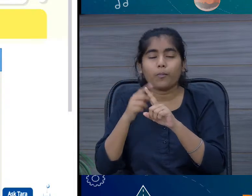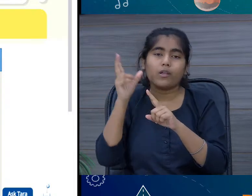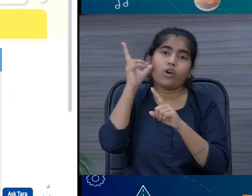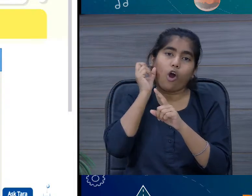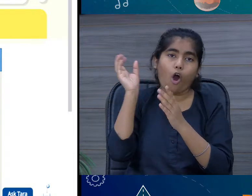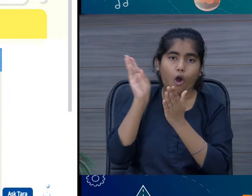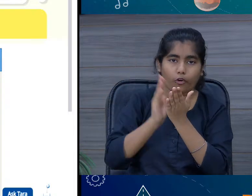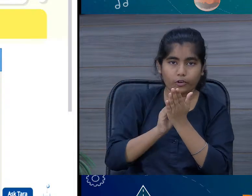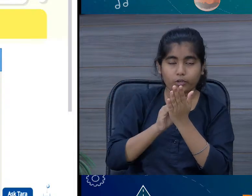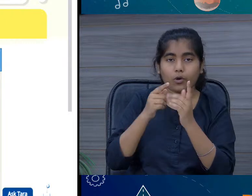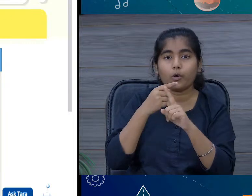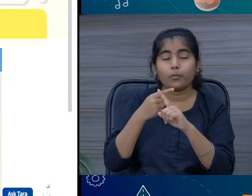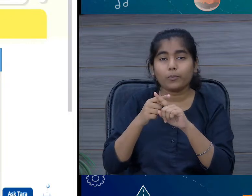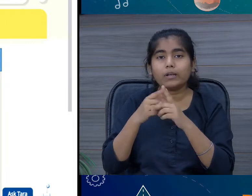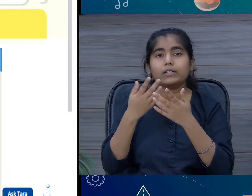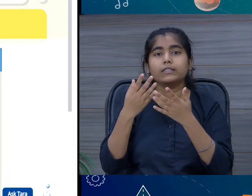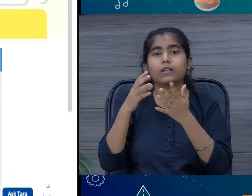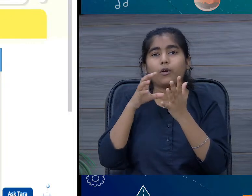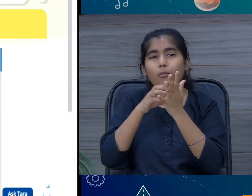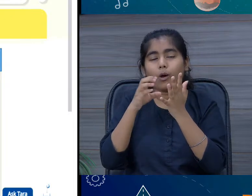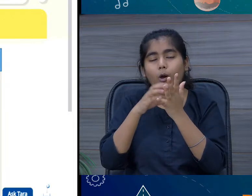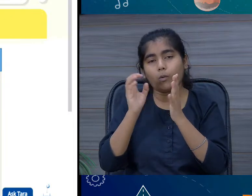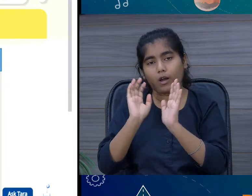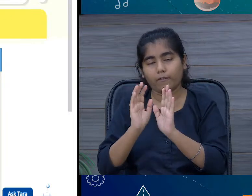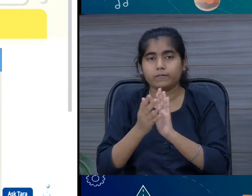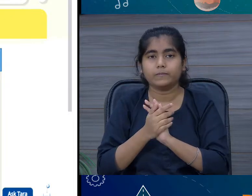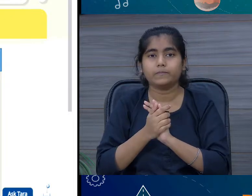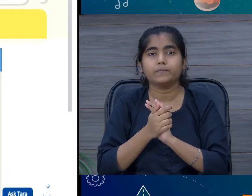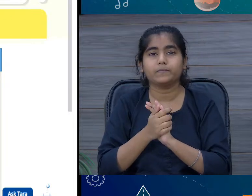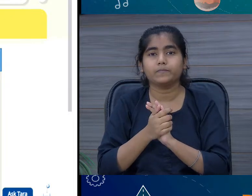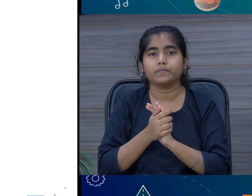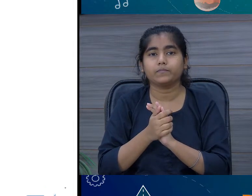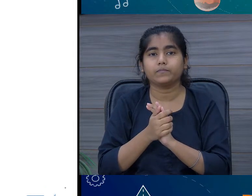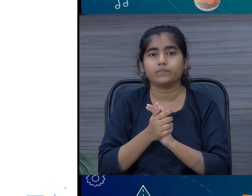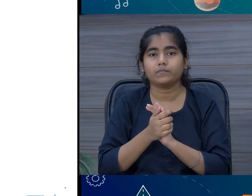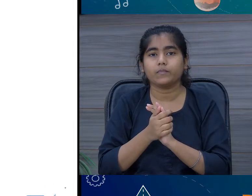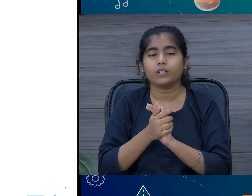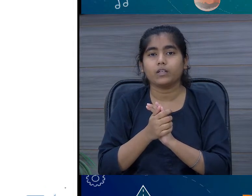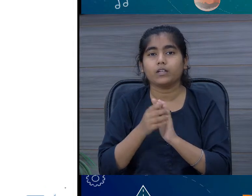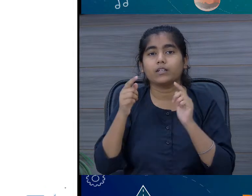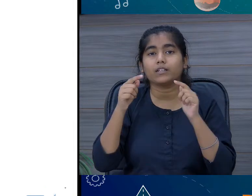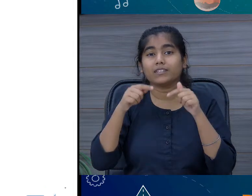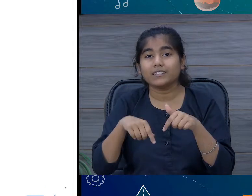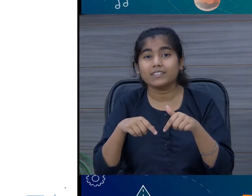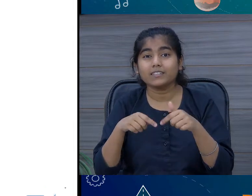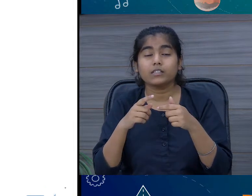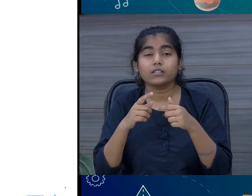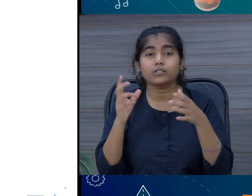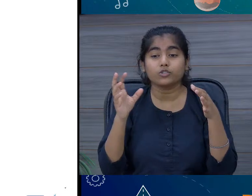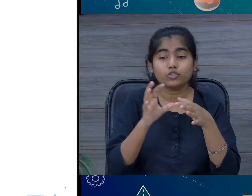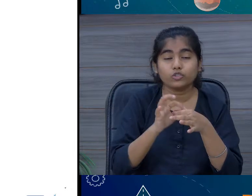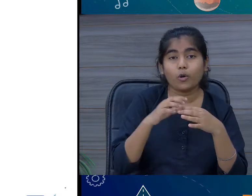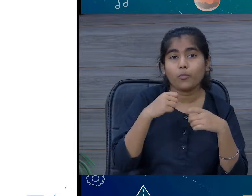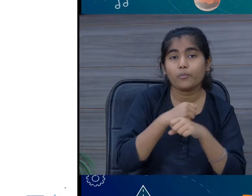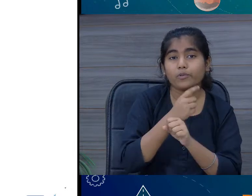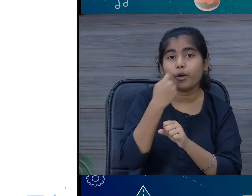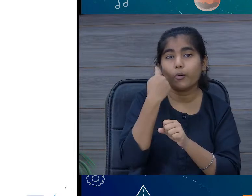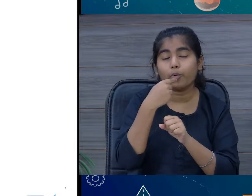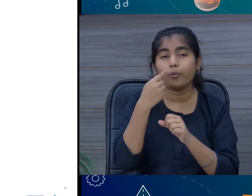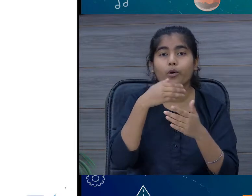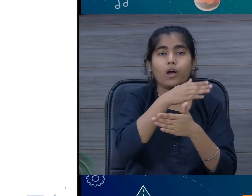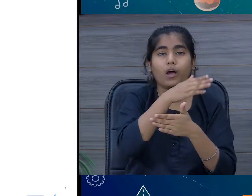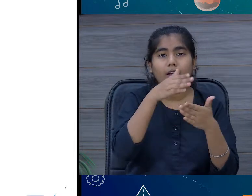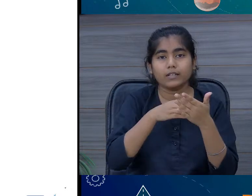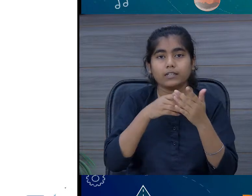supporting text as and when needed. And this is joint production of